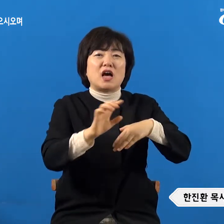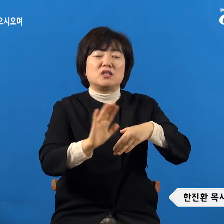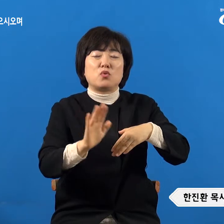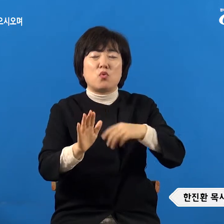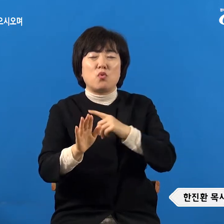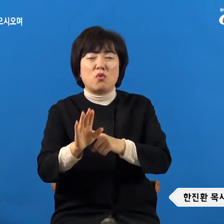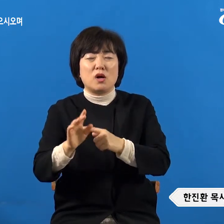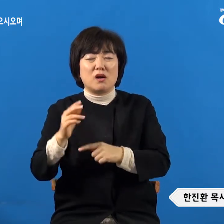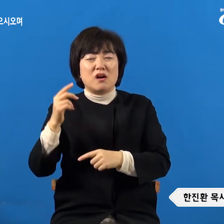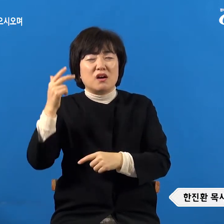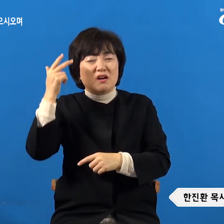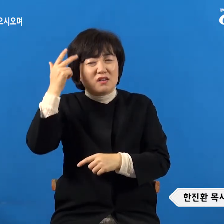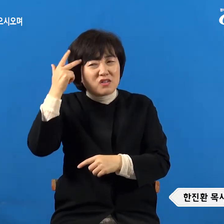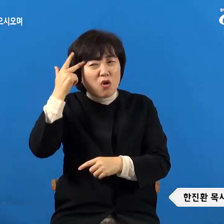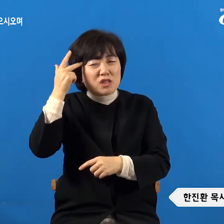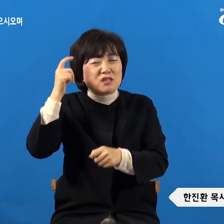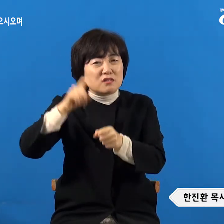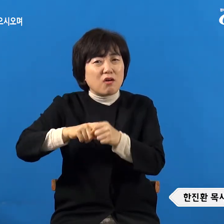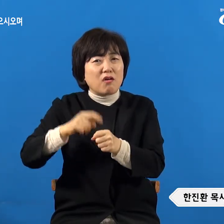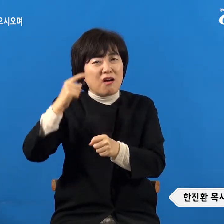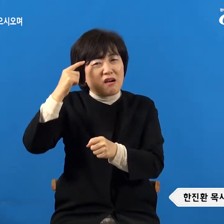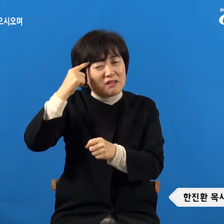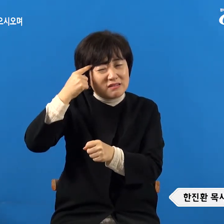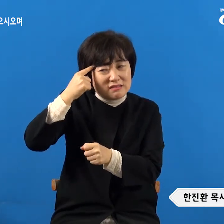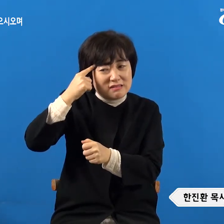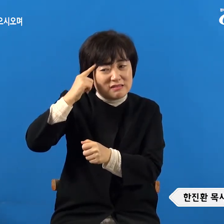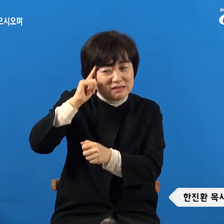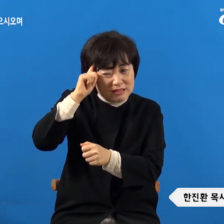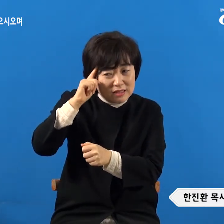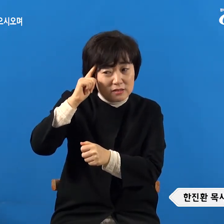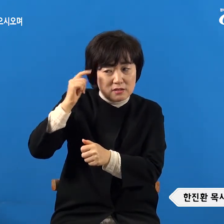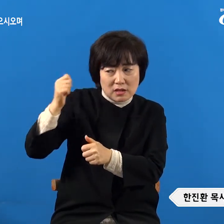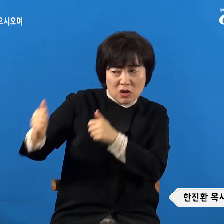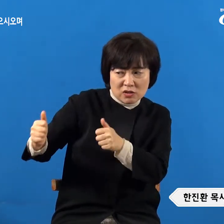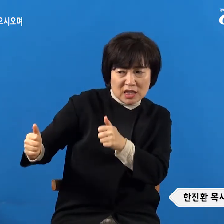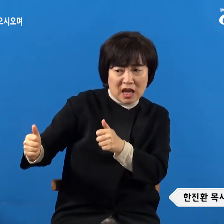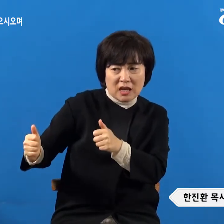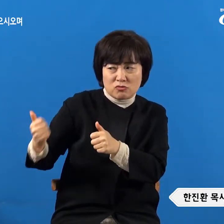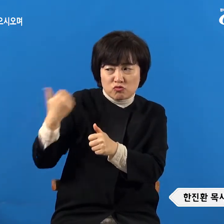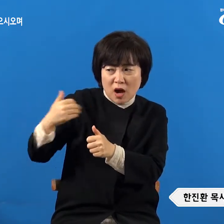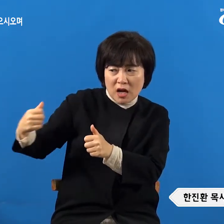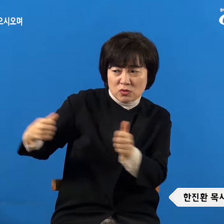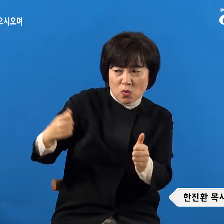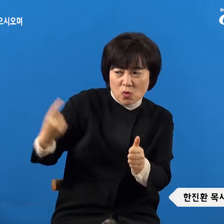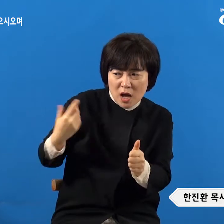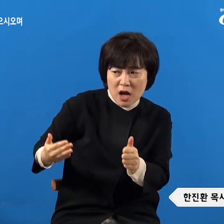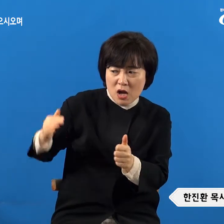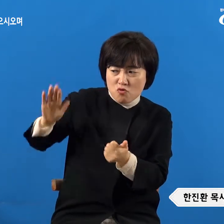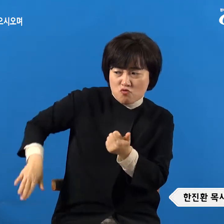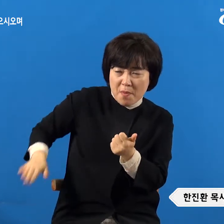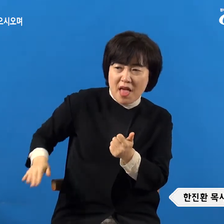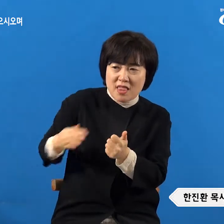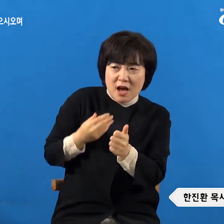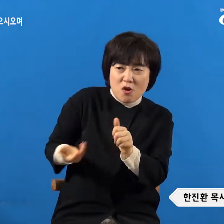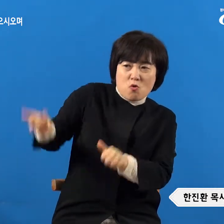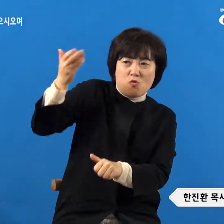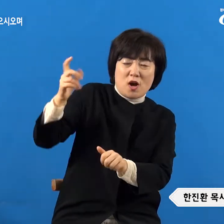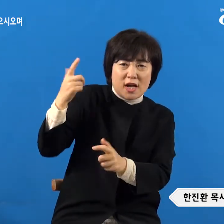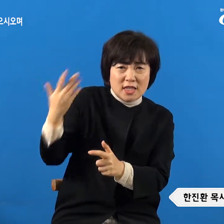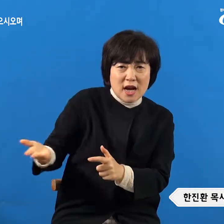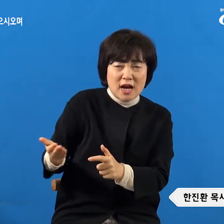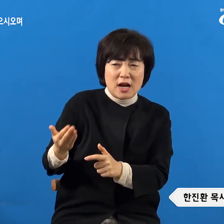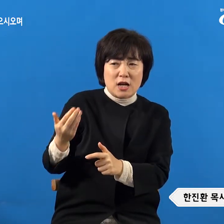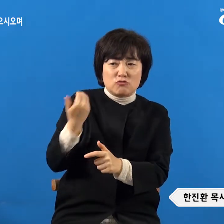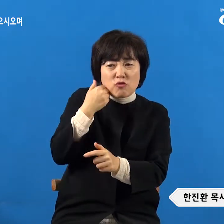늘 경쟁하면서 살아야 됩니다. 누가 날 쫓아오지는 않을까? 후배 녀석이 나를 추월하지는 않을까?